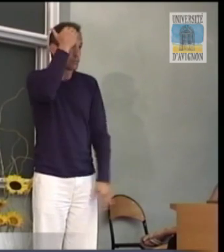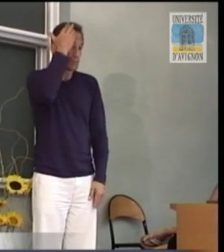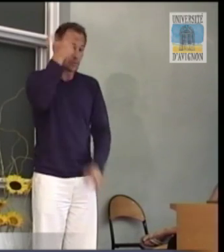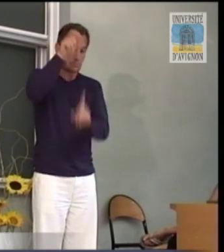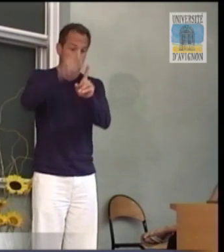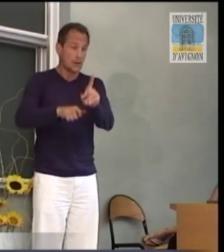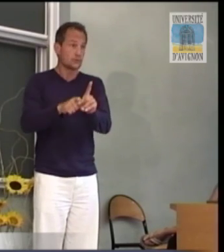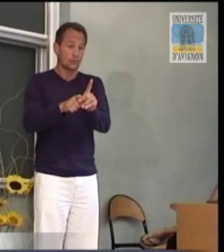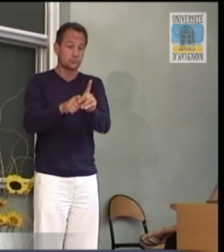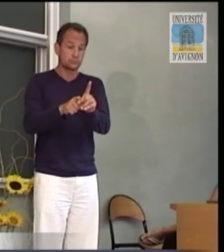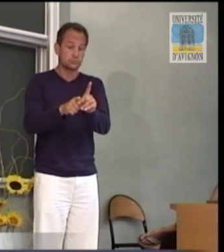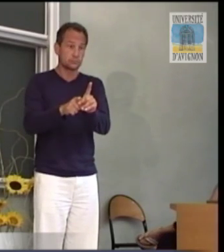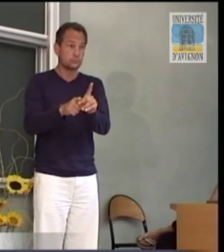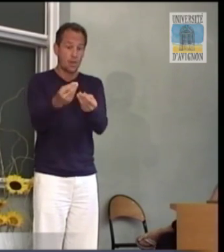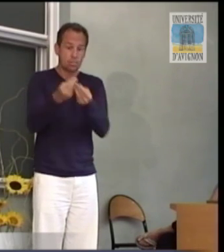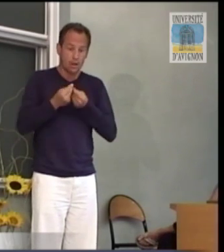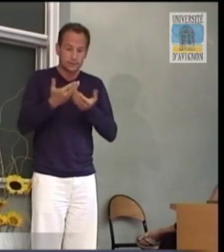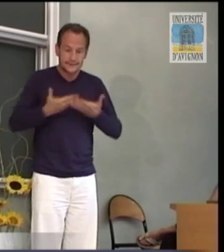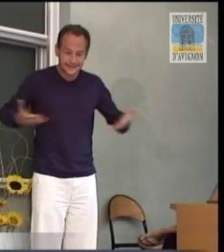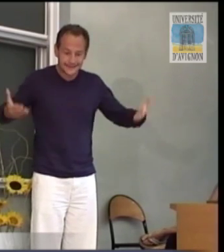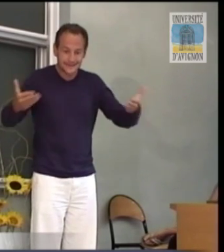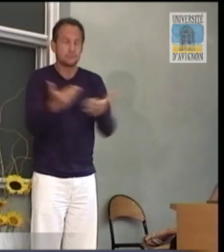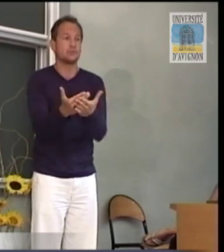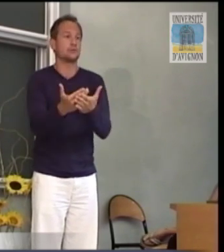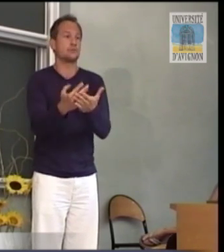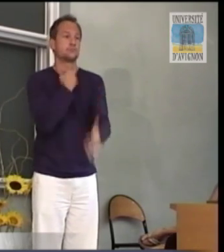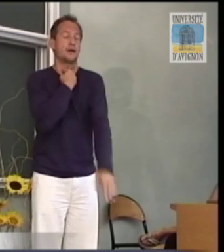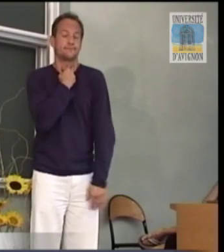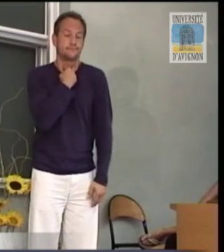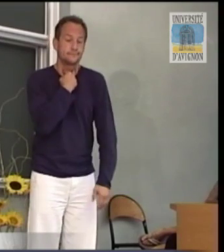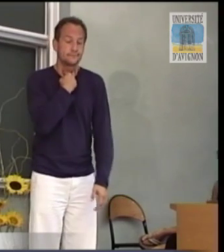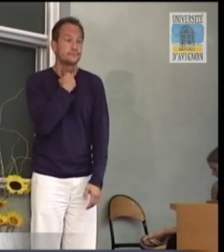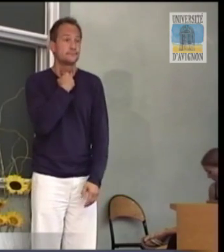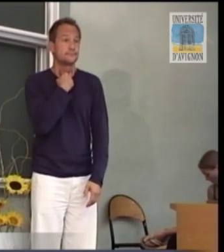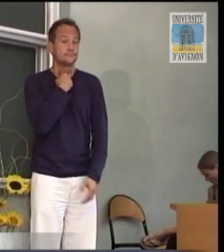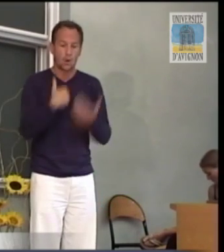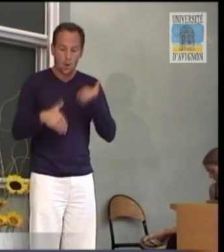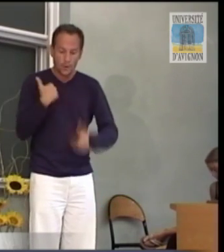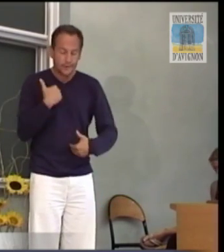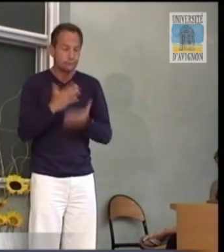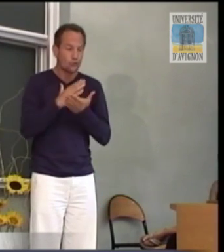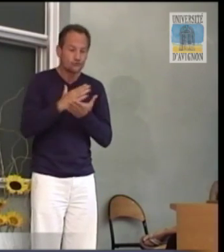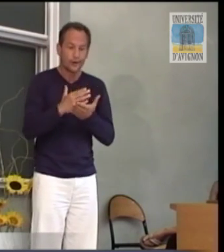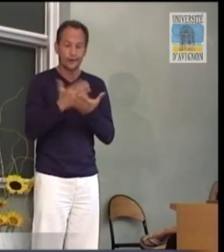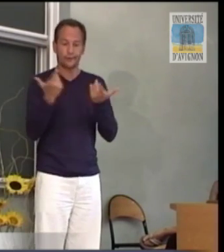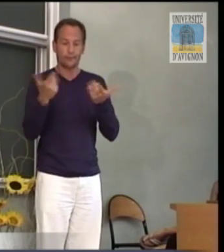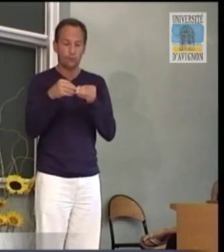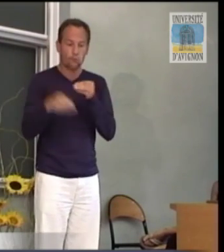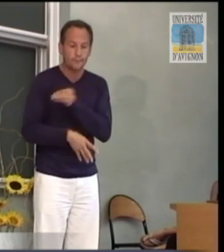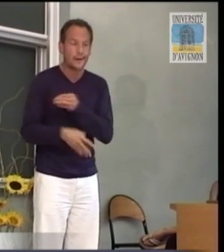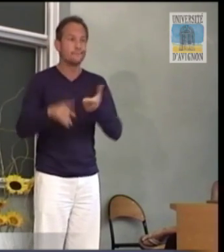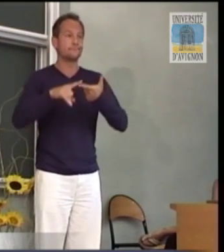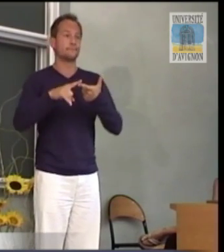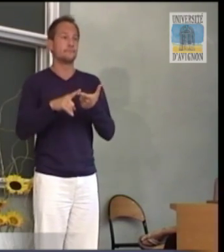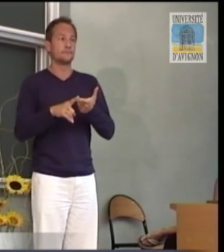l'autre, rencontré quelqu'un qui handicapait votre projet, qui l'alourdissait, qui le contraignait, qui vous demandait